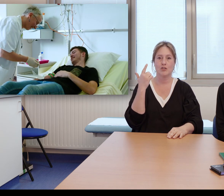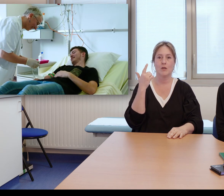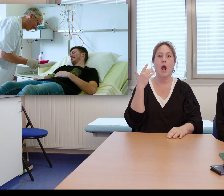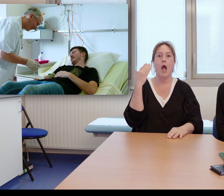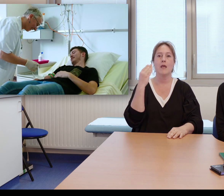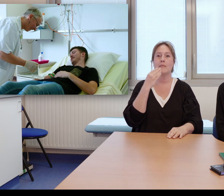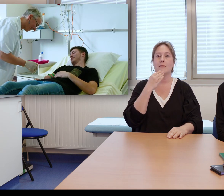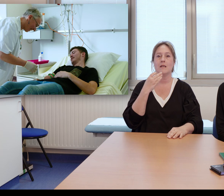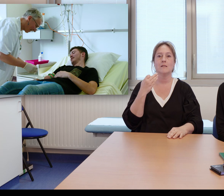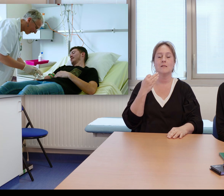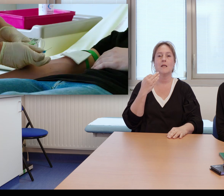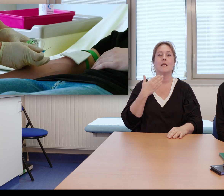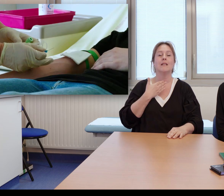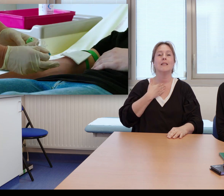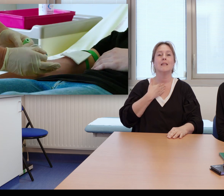anesthésiant.